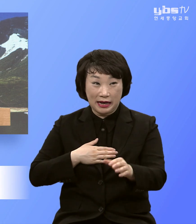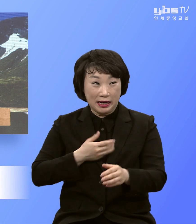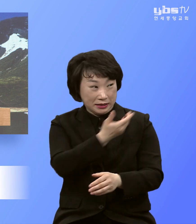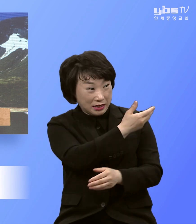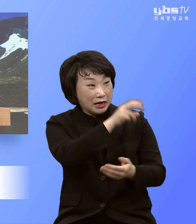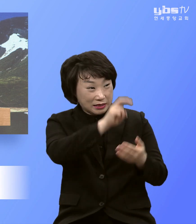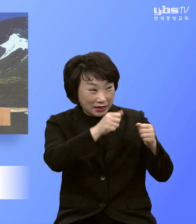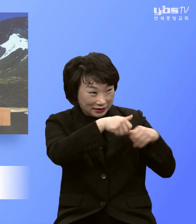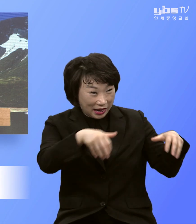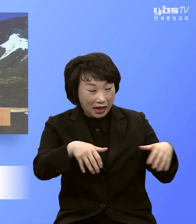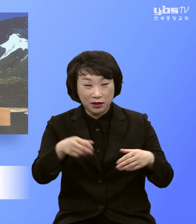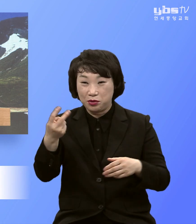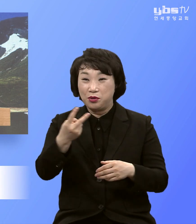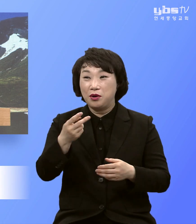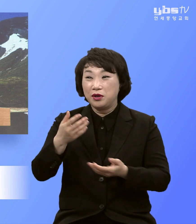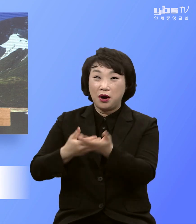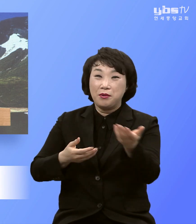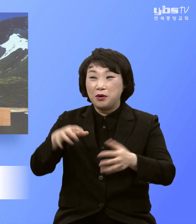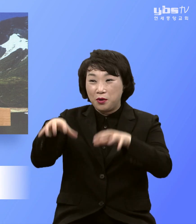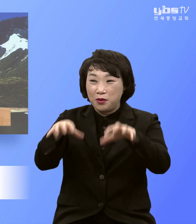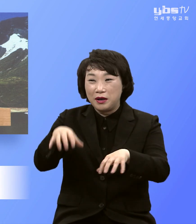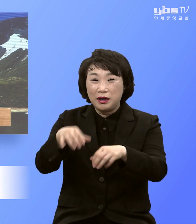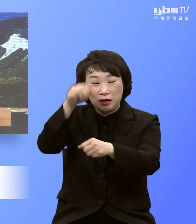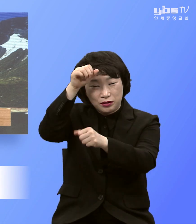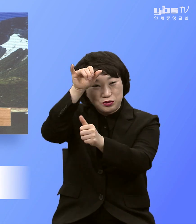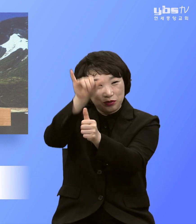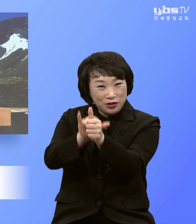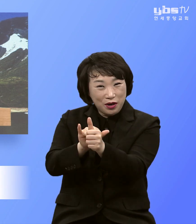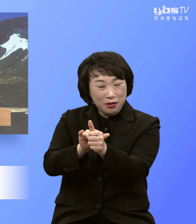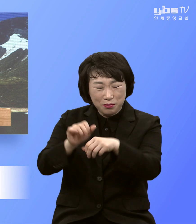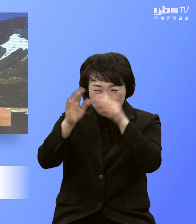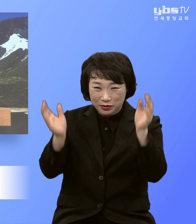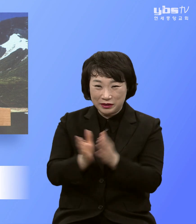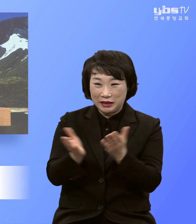찬양대서부터 충성하는 모든 일꾼들이